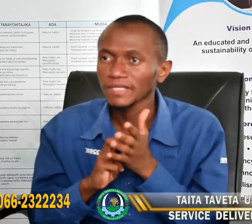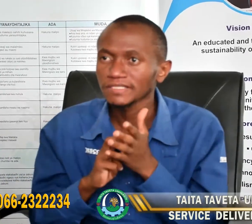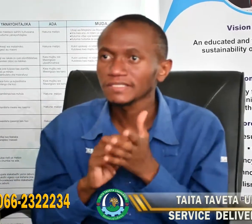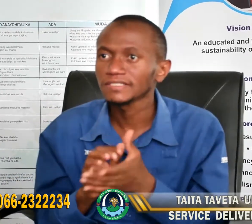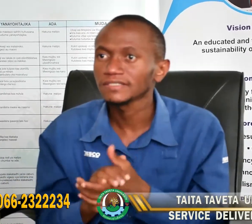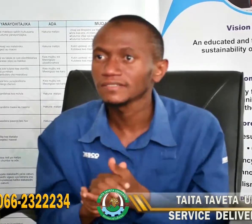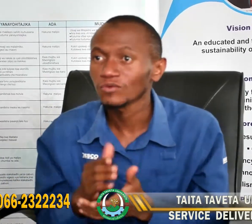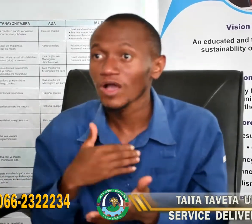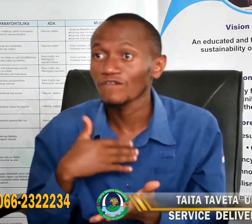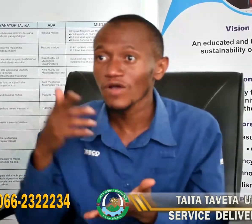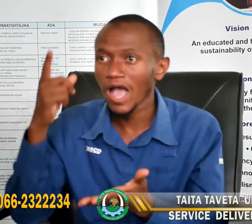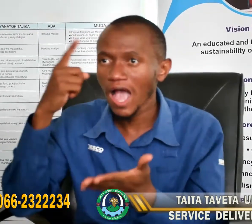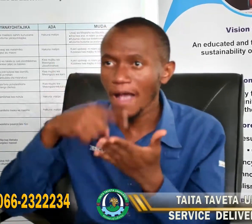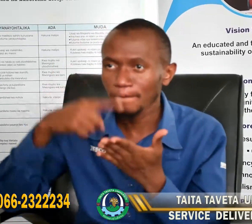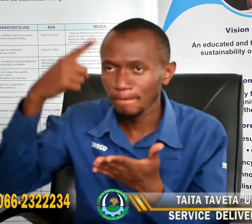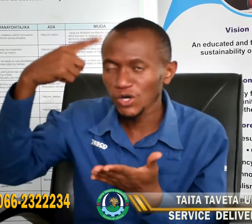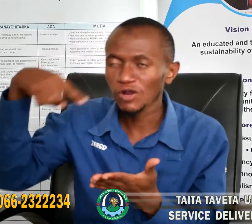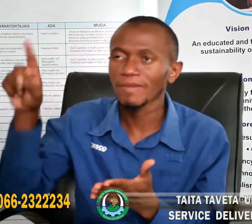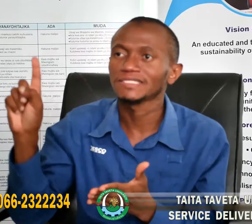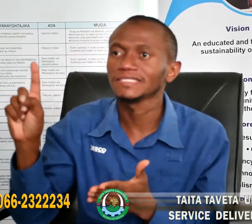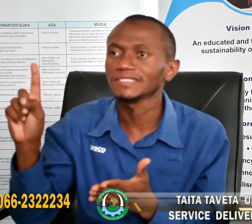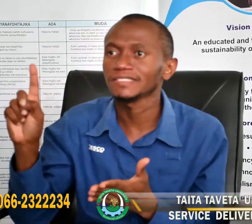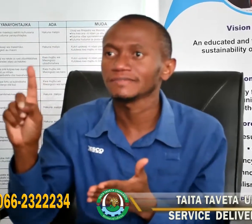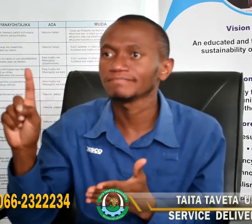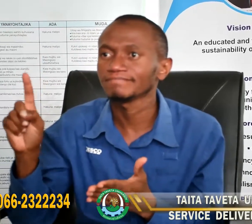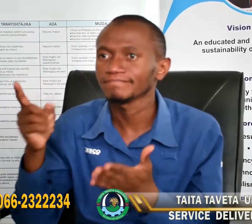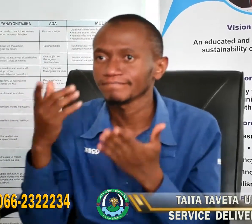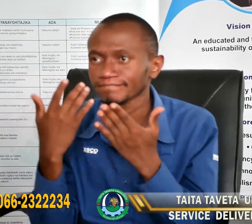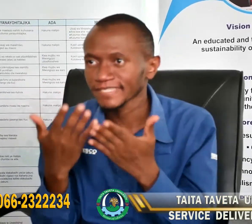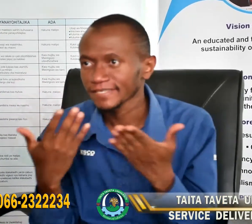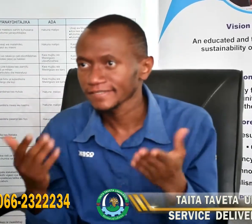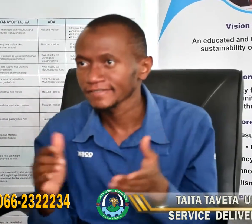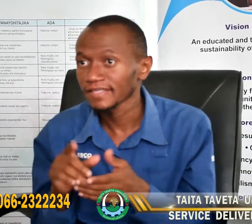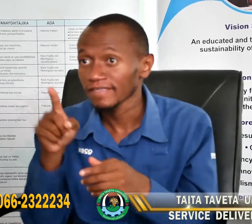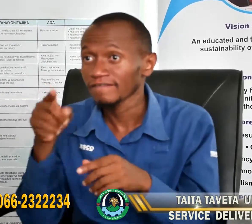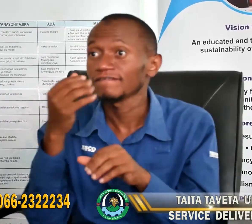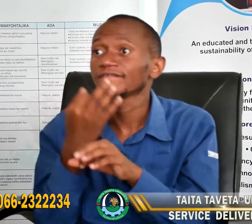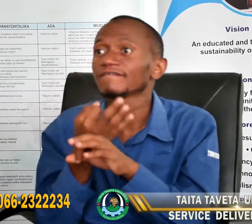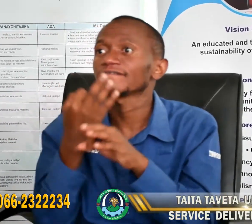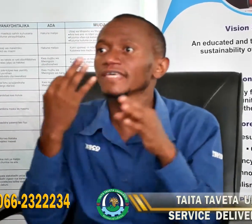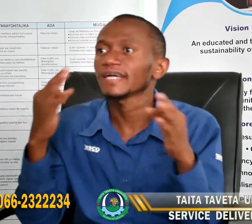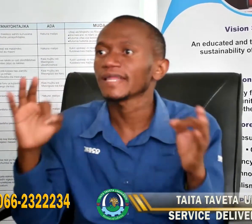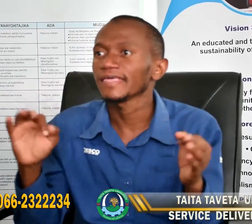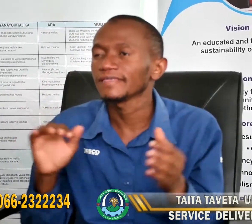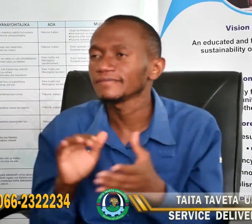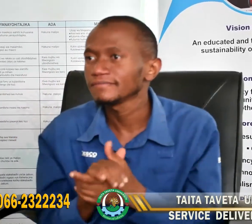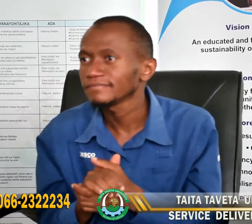ni ndani ya siku 7. Tathmini: kufanya ndani ya siku 15 baada ya